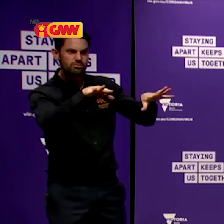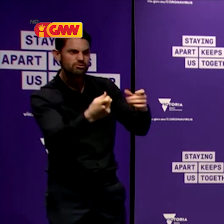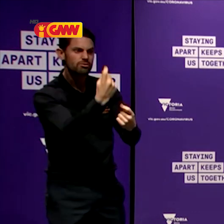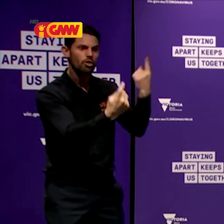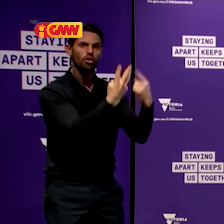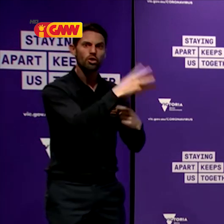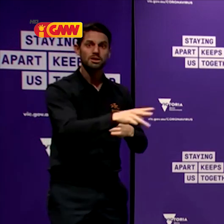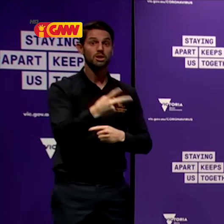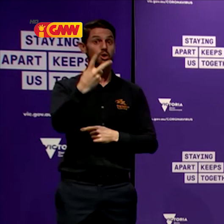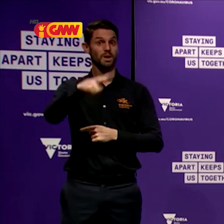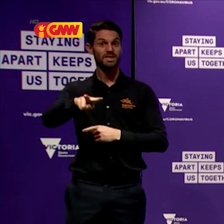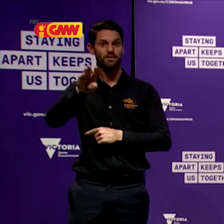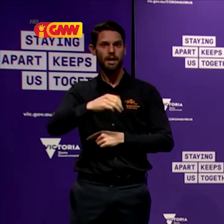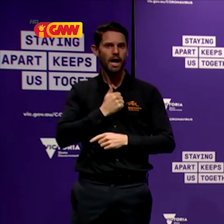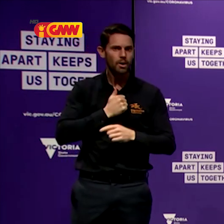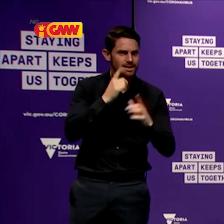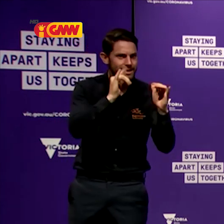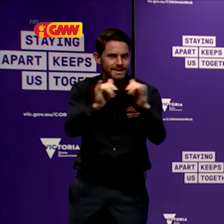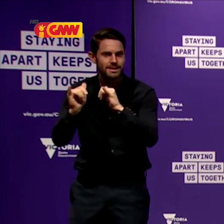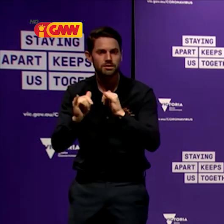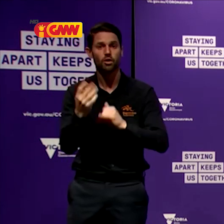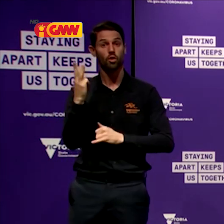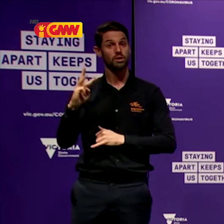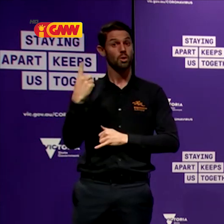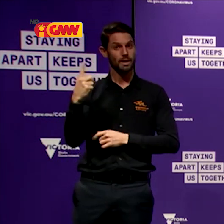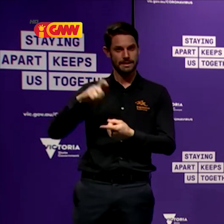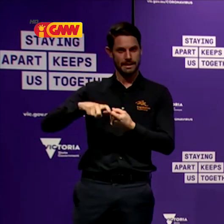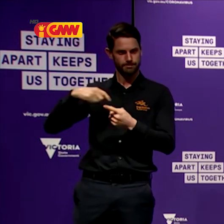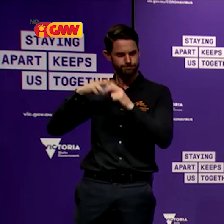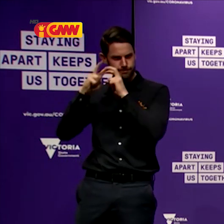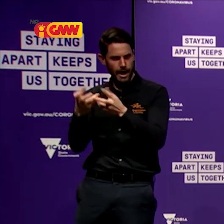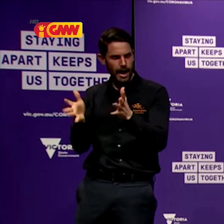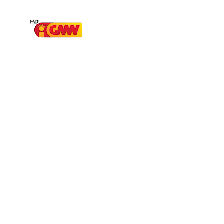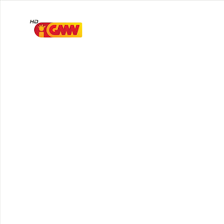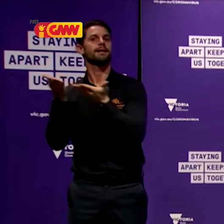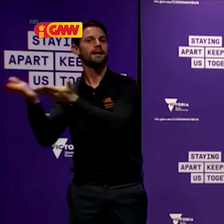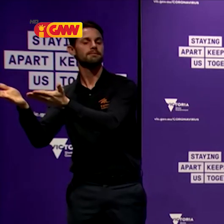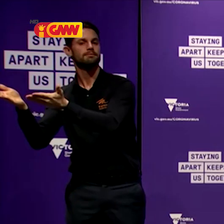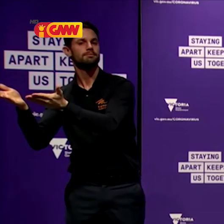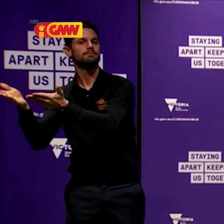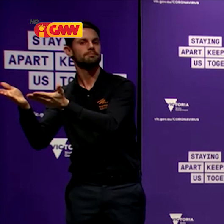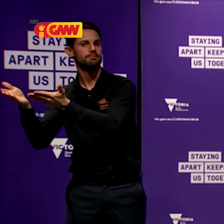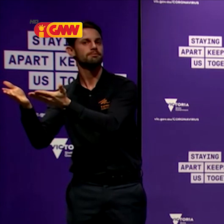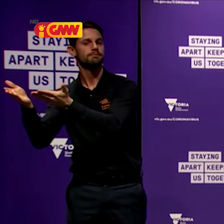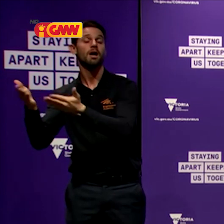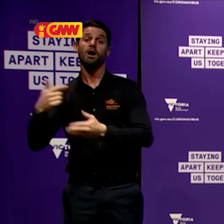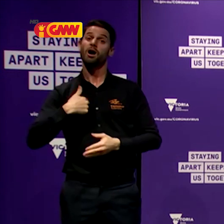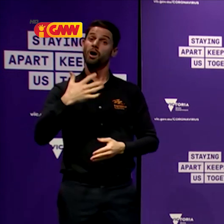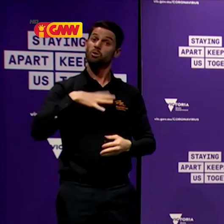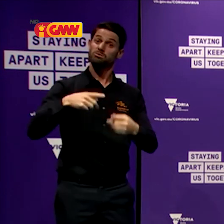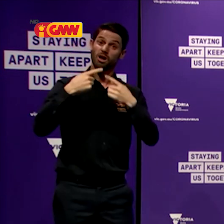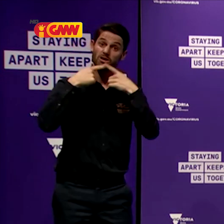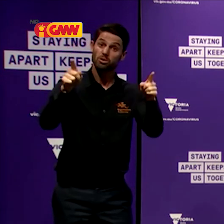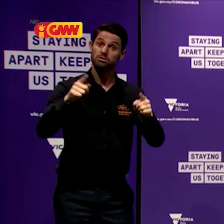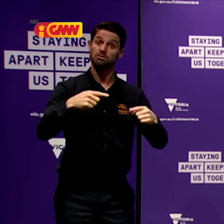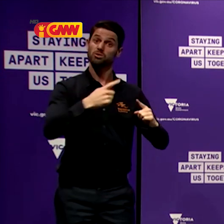resencia. E dané bara cliu compara ho horsei. Na insanu resentolu atribui husi vírus rua nulo husi produtos